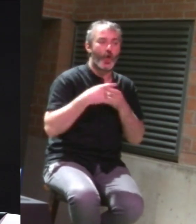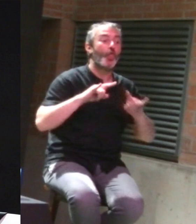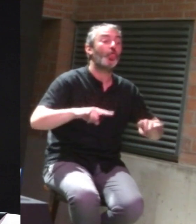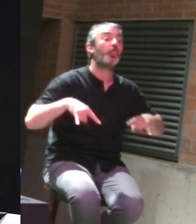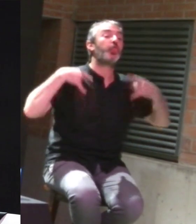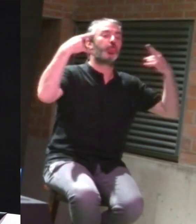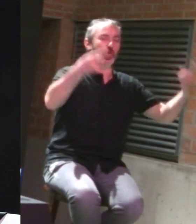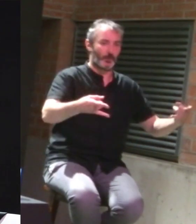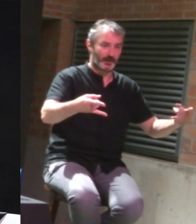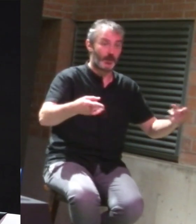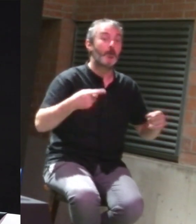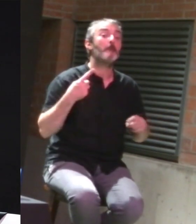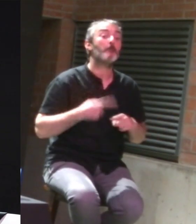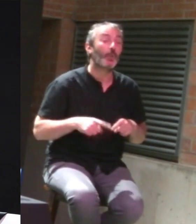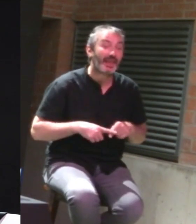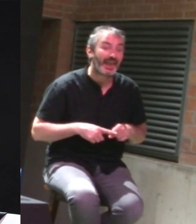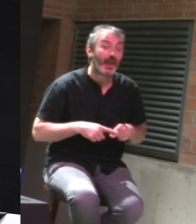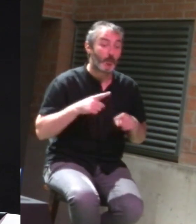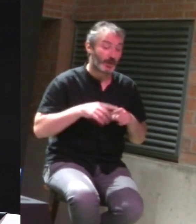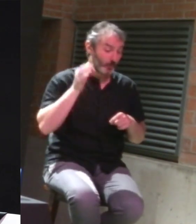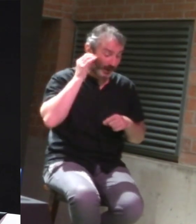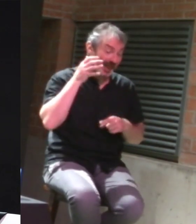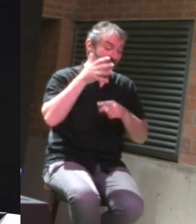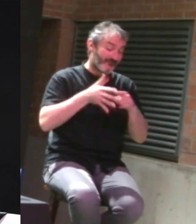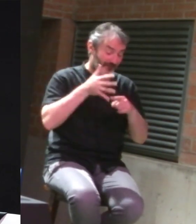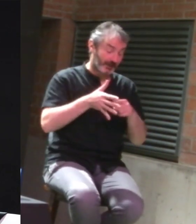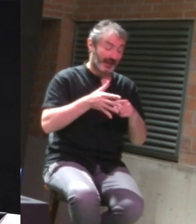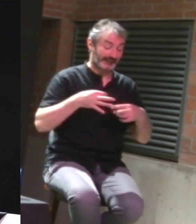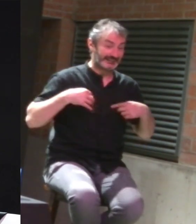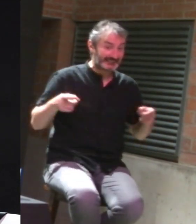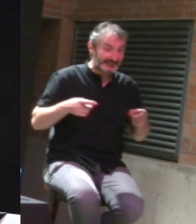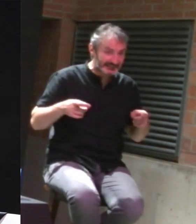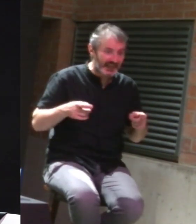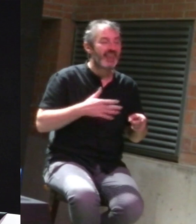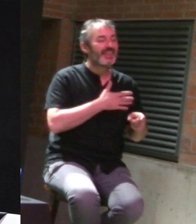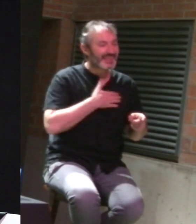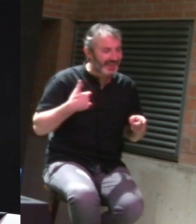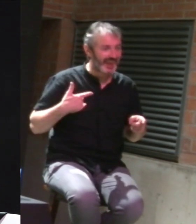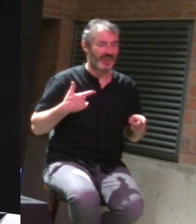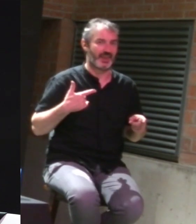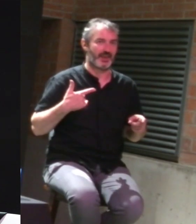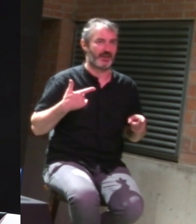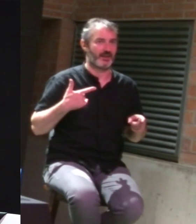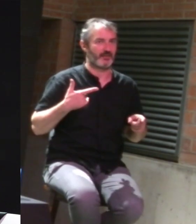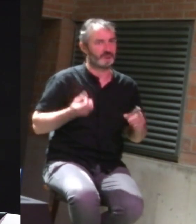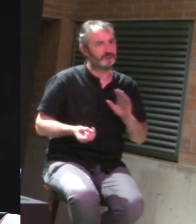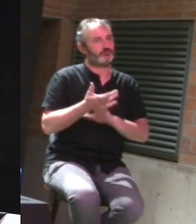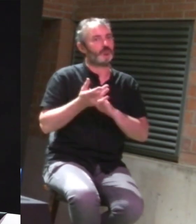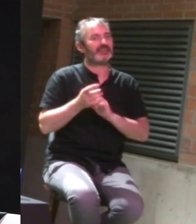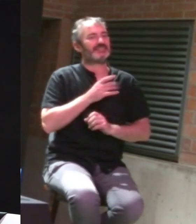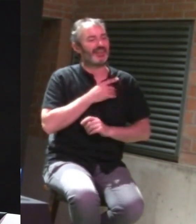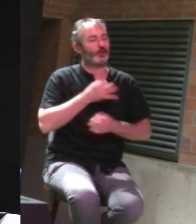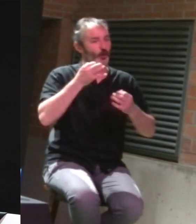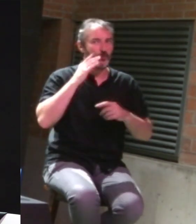del tèxtil volen estar organitzades amb les seves companyes i dintre d'un sindicat que